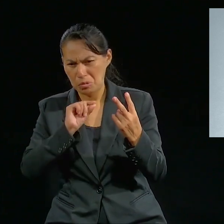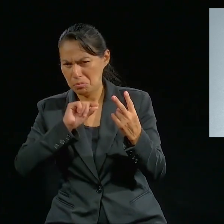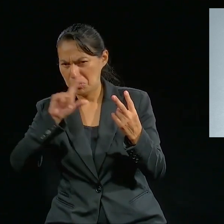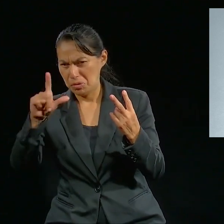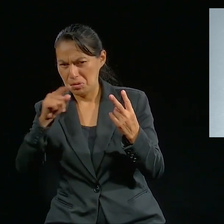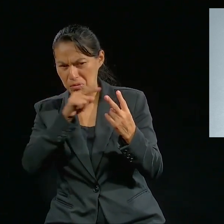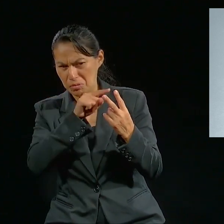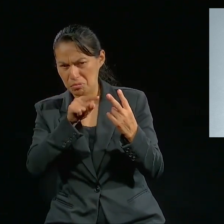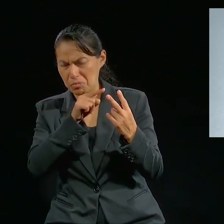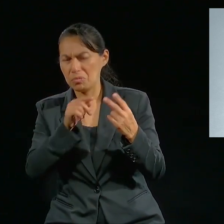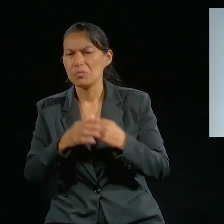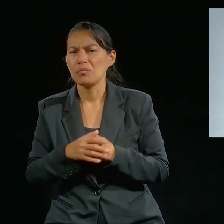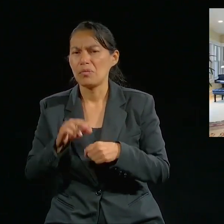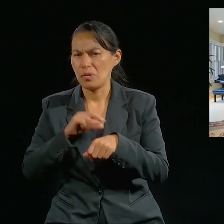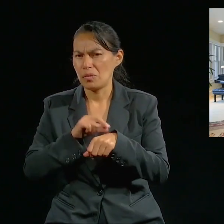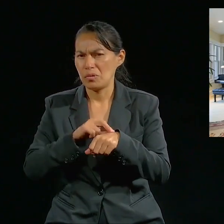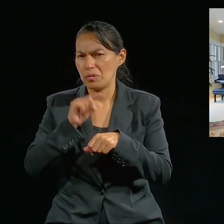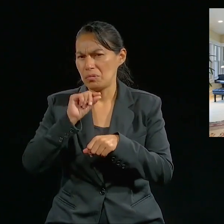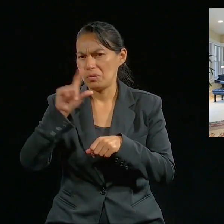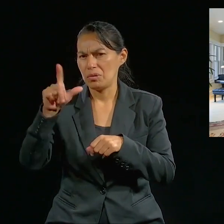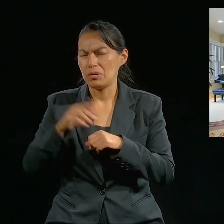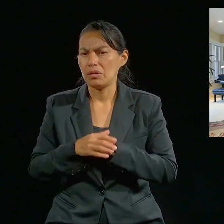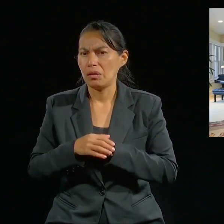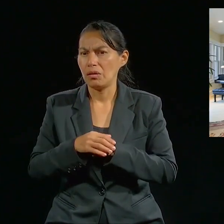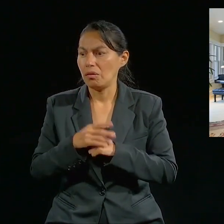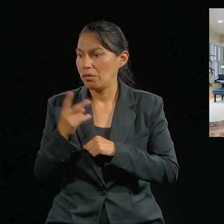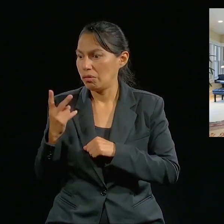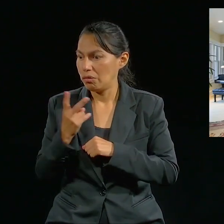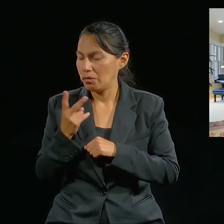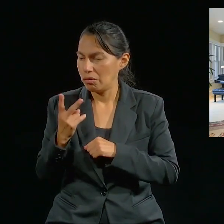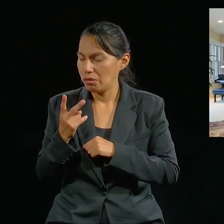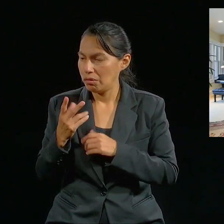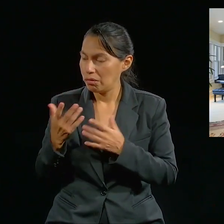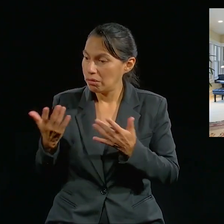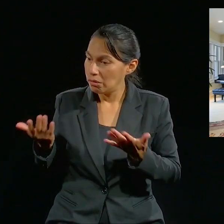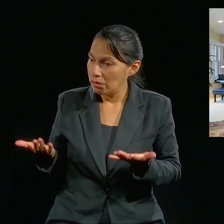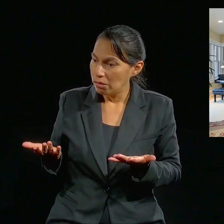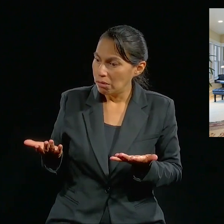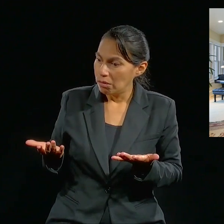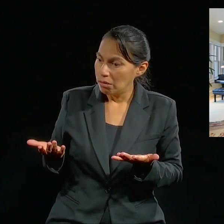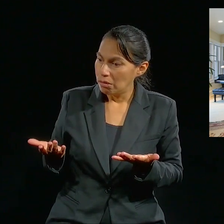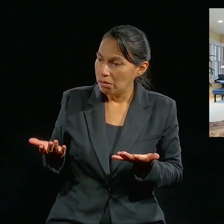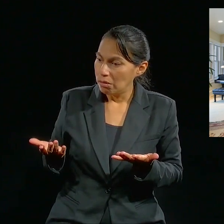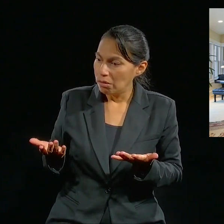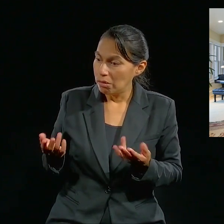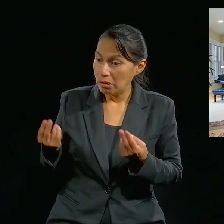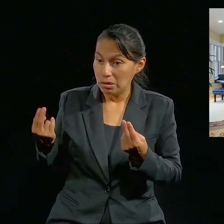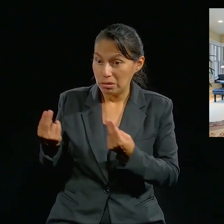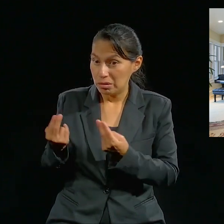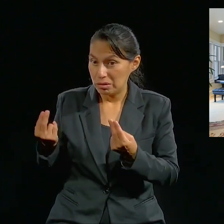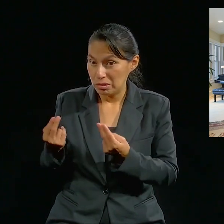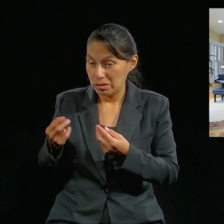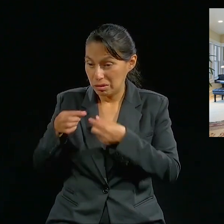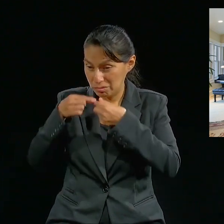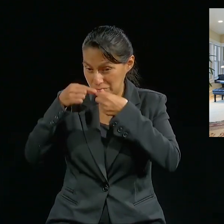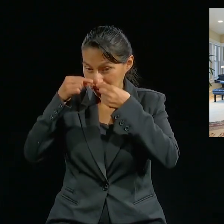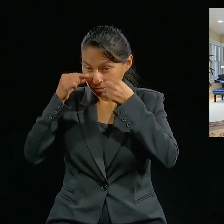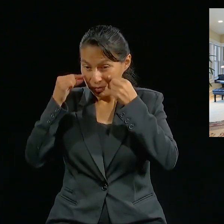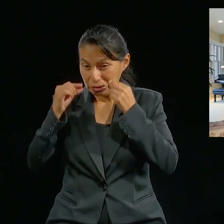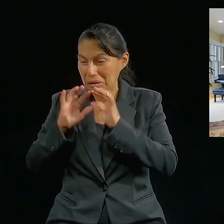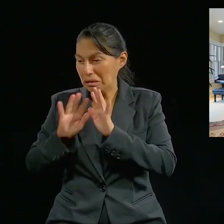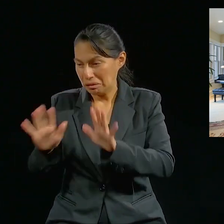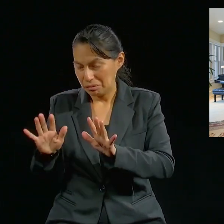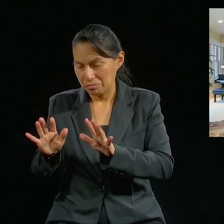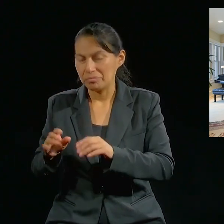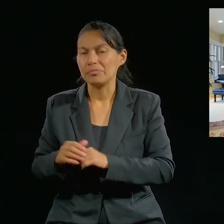una revaloración y la sorpresa fue que los dos llegaron a la conclusión de que era necesaria la